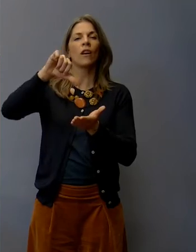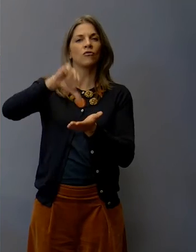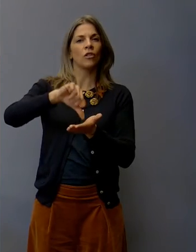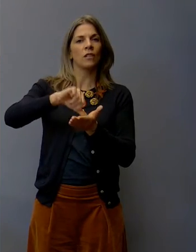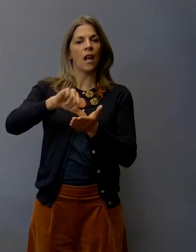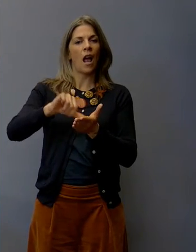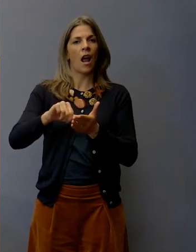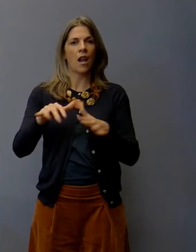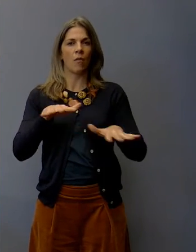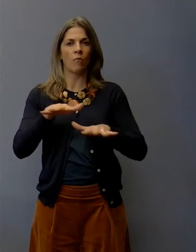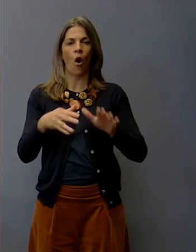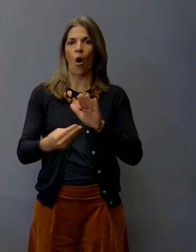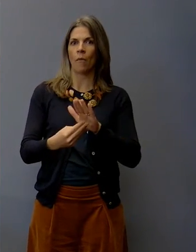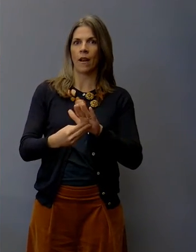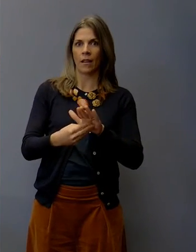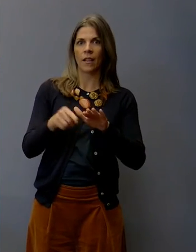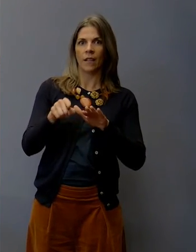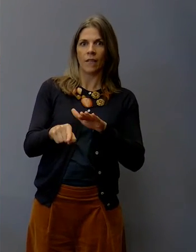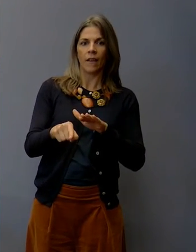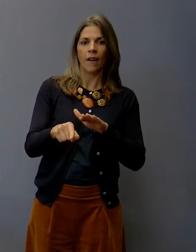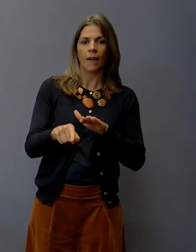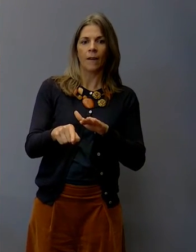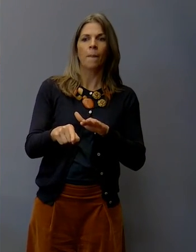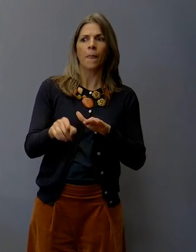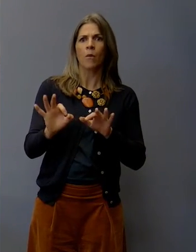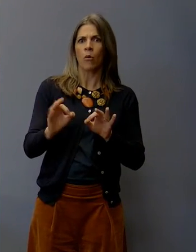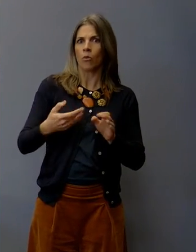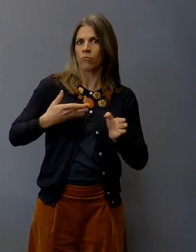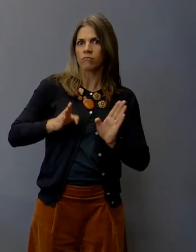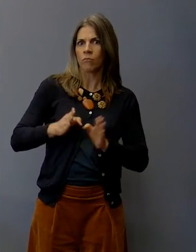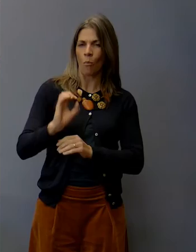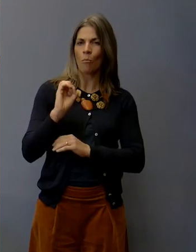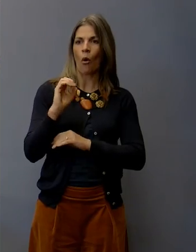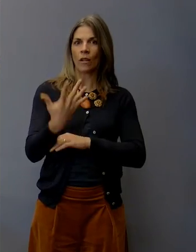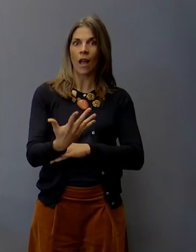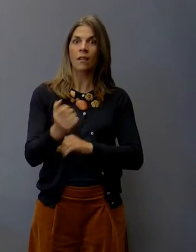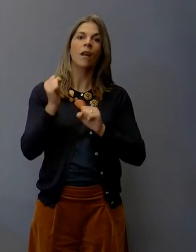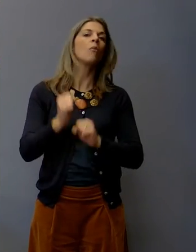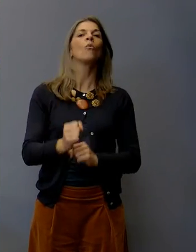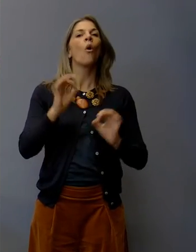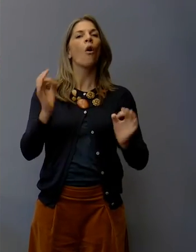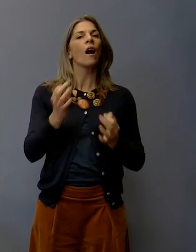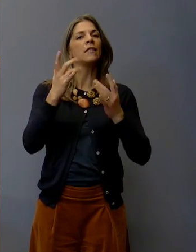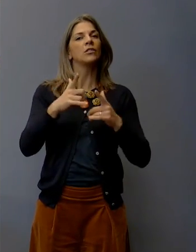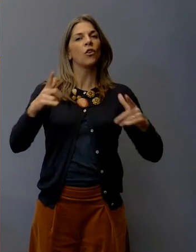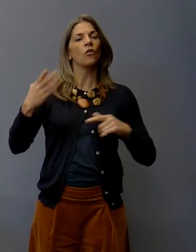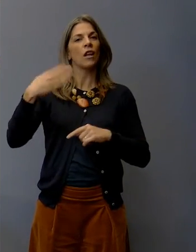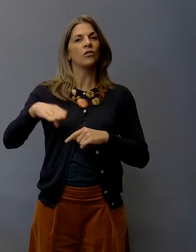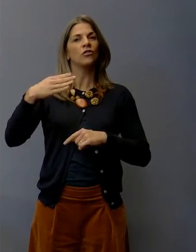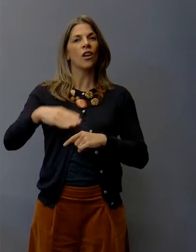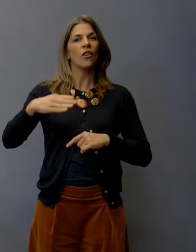coi tempi ma soprattutto consentire a genova di diventare tra le prime realtà del